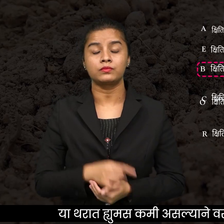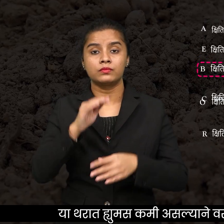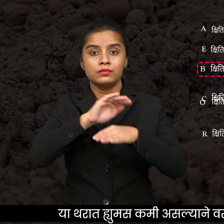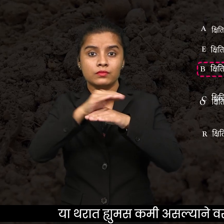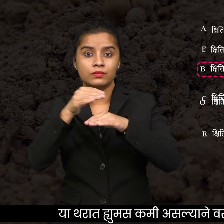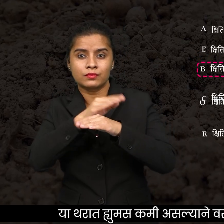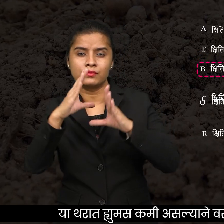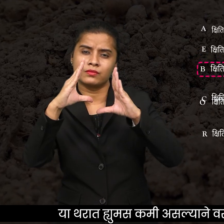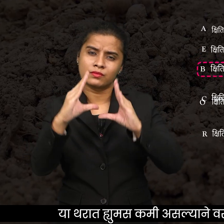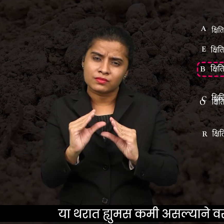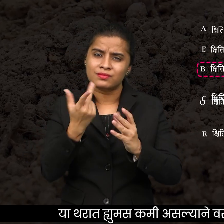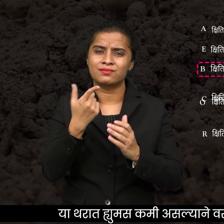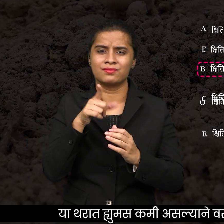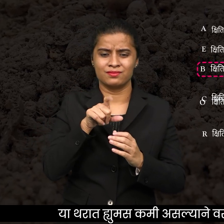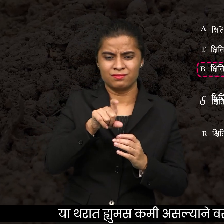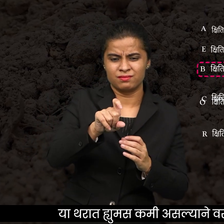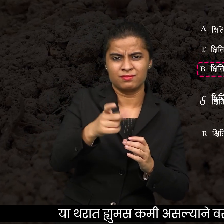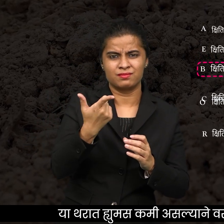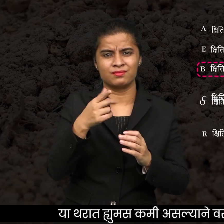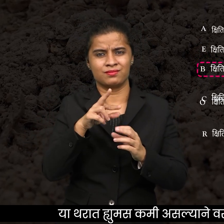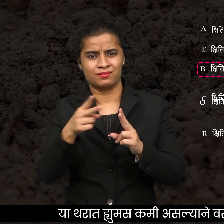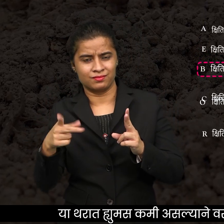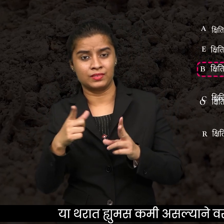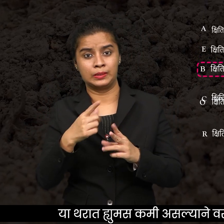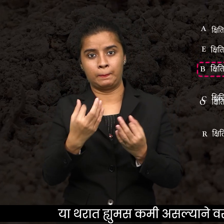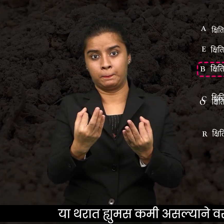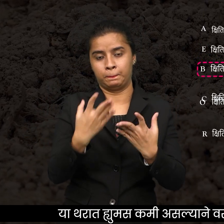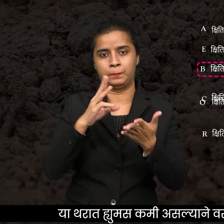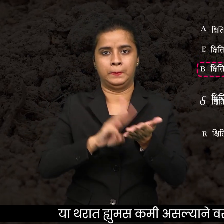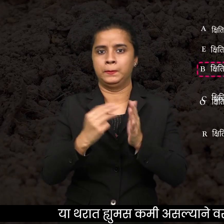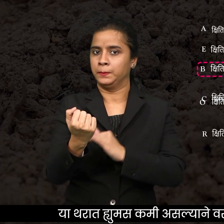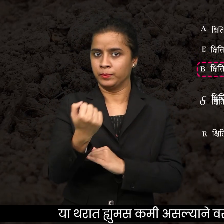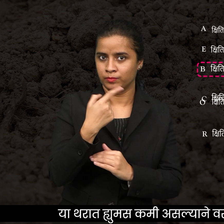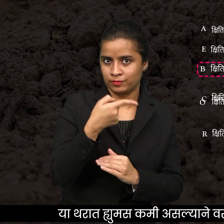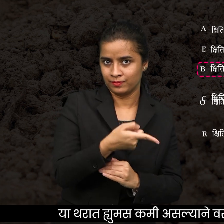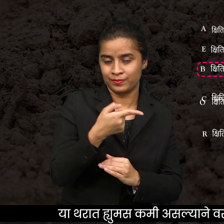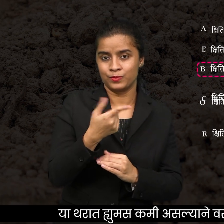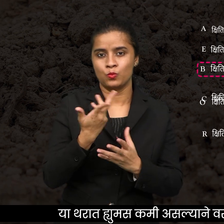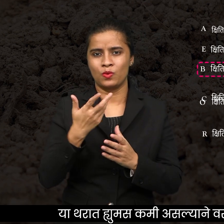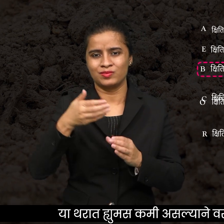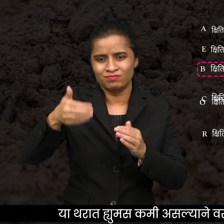या थरात ह्युमस कमी असल्याने वरच्या मातीपेक्षा त्याचा रंग हलका असतो.